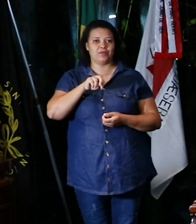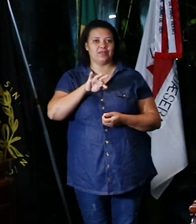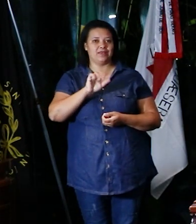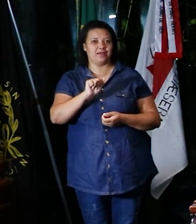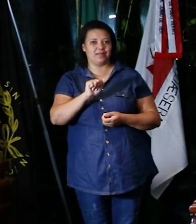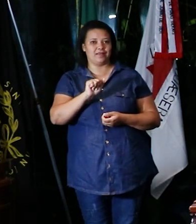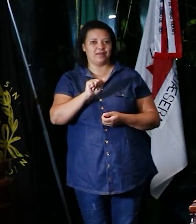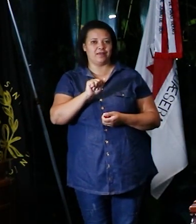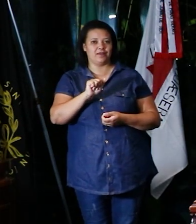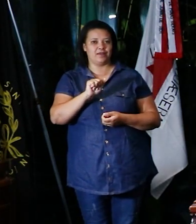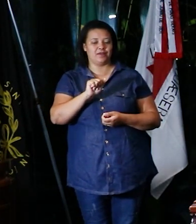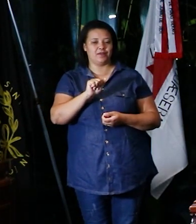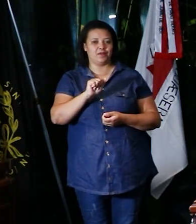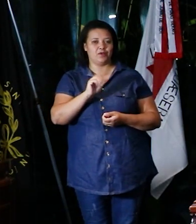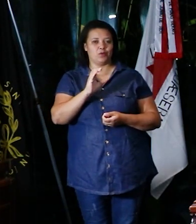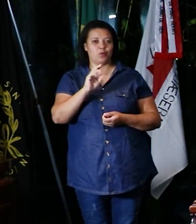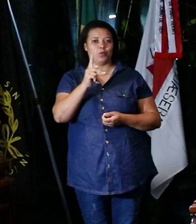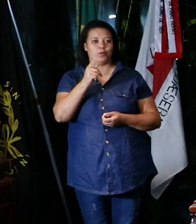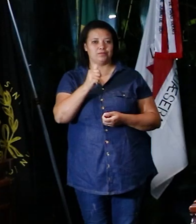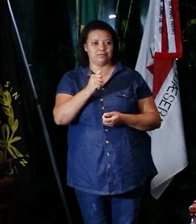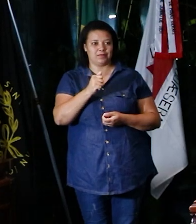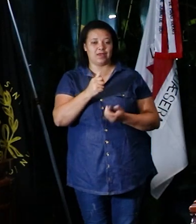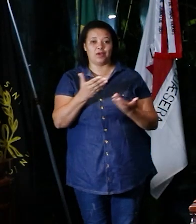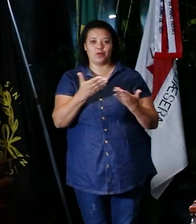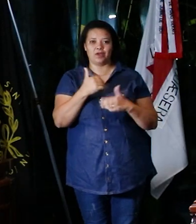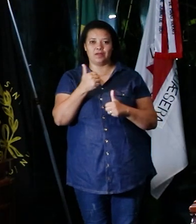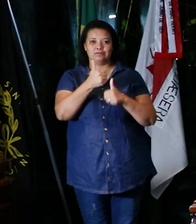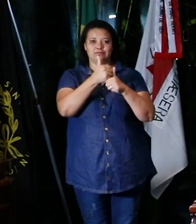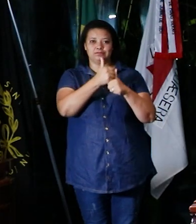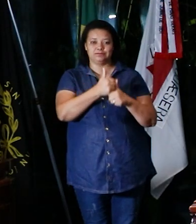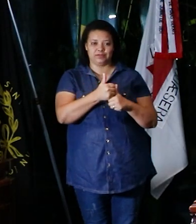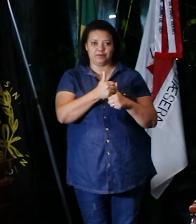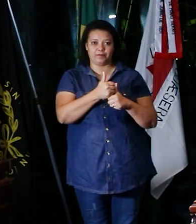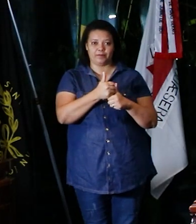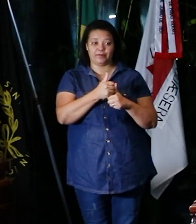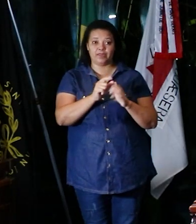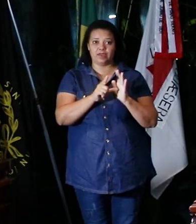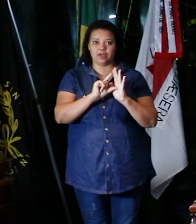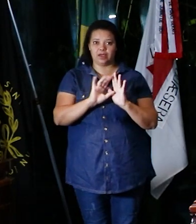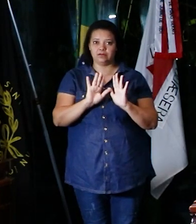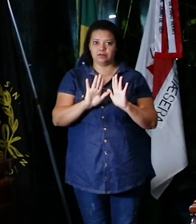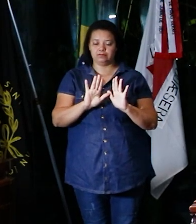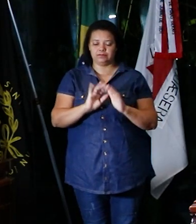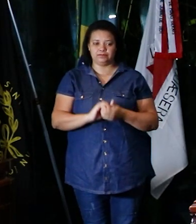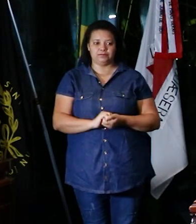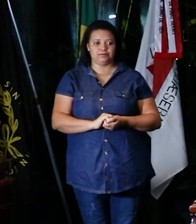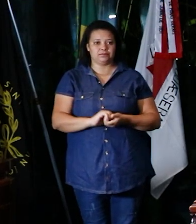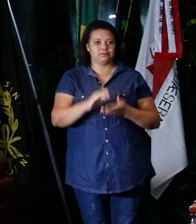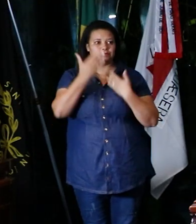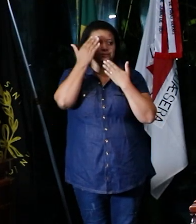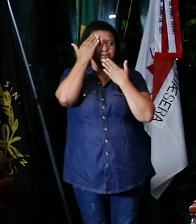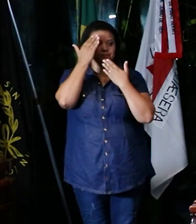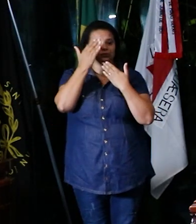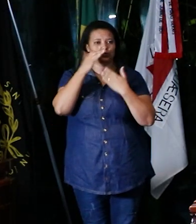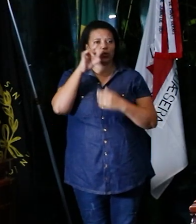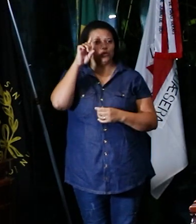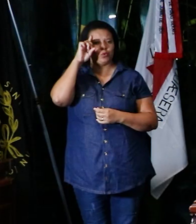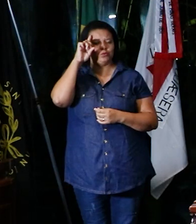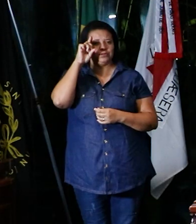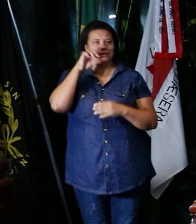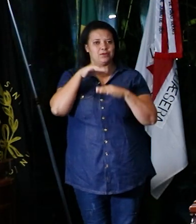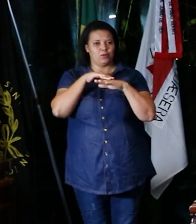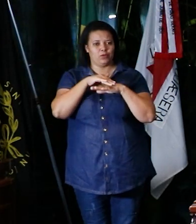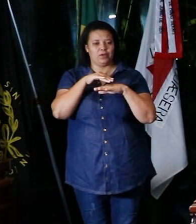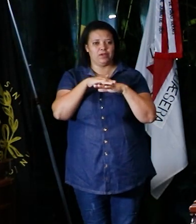Cunha, para quem agora eu passo a palavra. Antes, só um minutinho, só queria fazer um agradecimento que eu tenho feito todas as